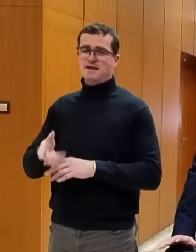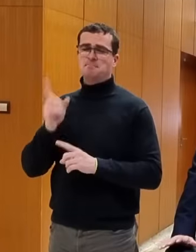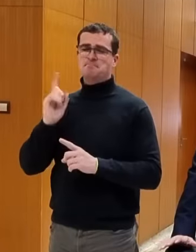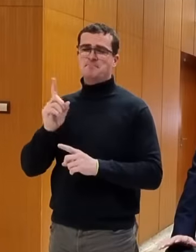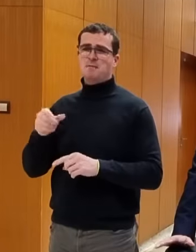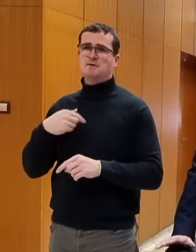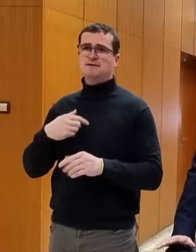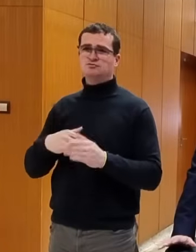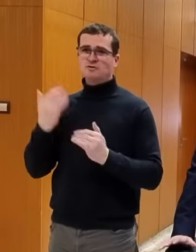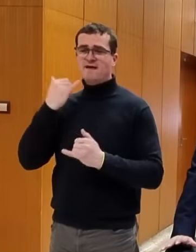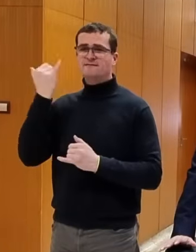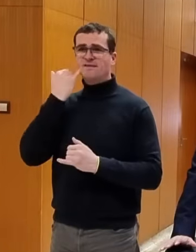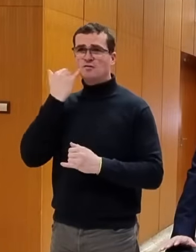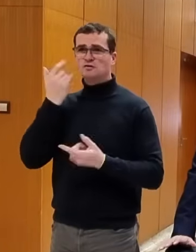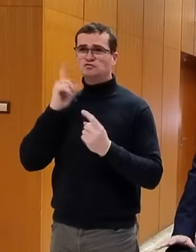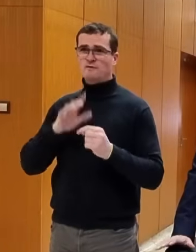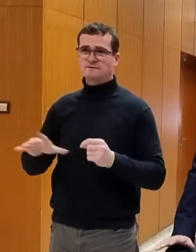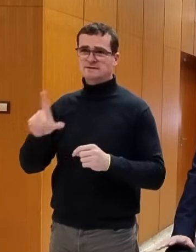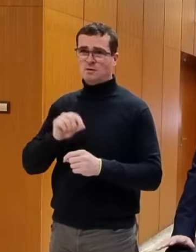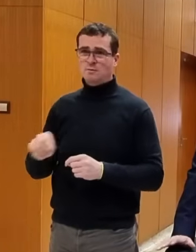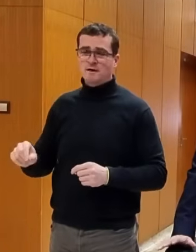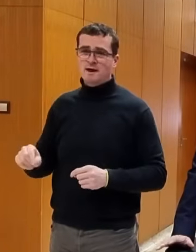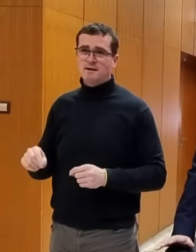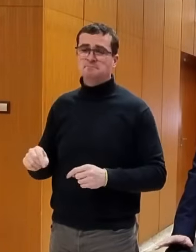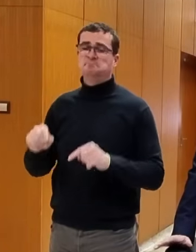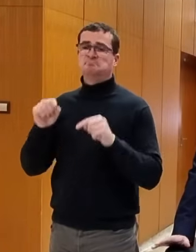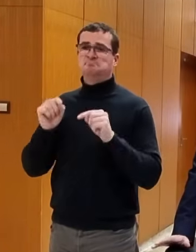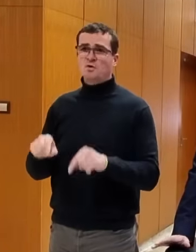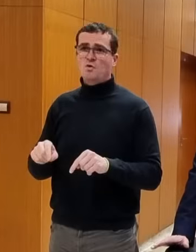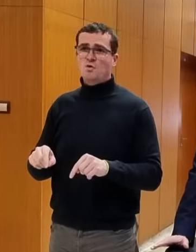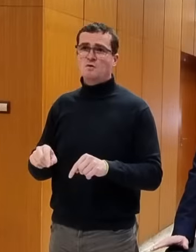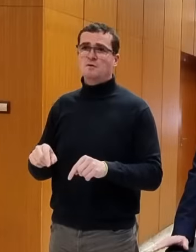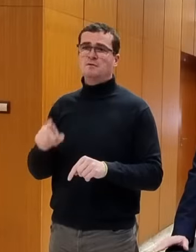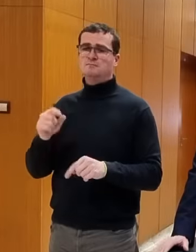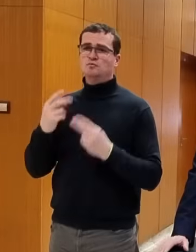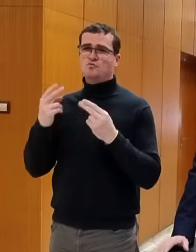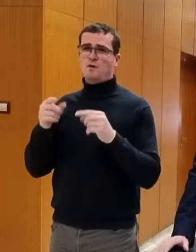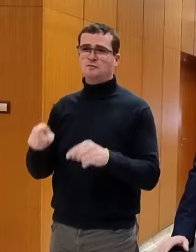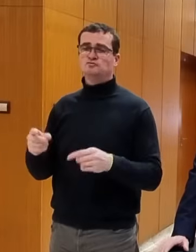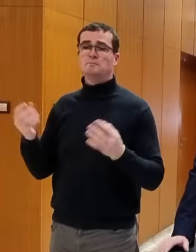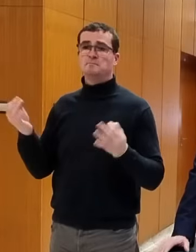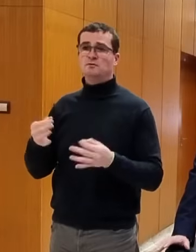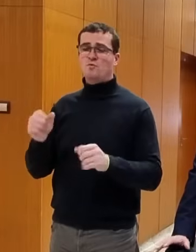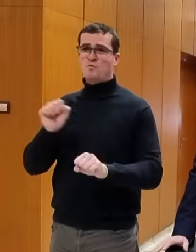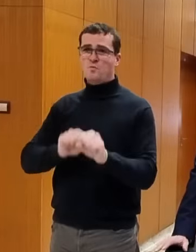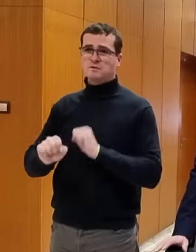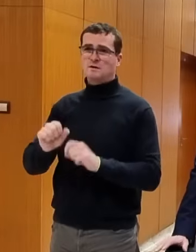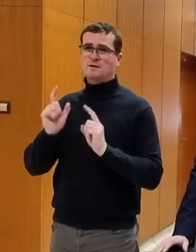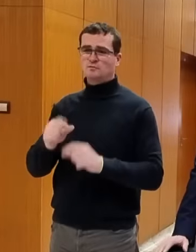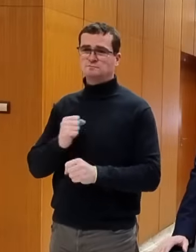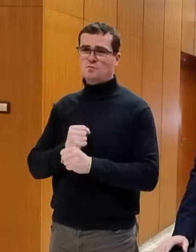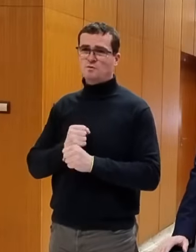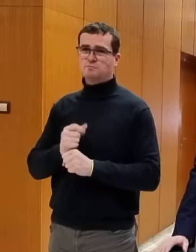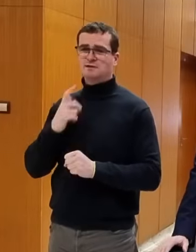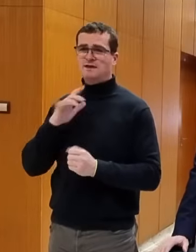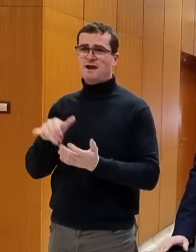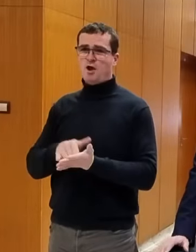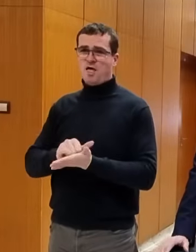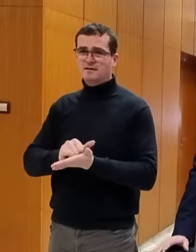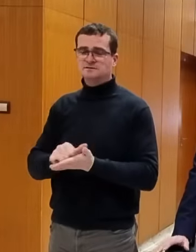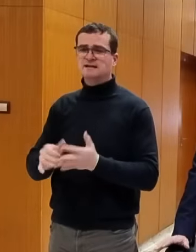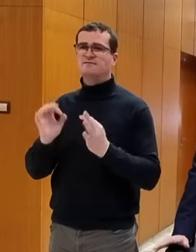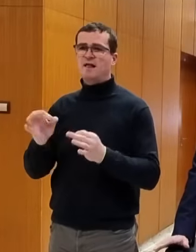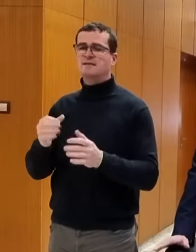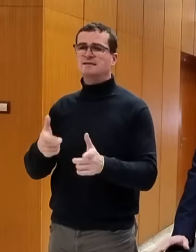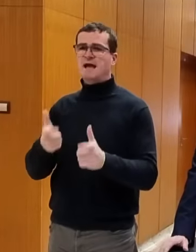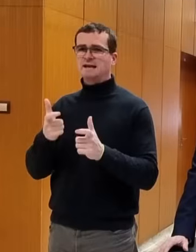byť pre čo najvýhodnejšie pre Slovenskú republiku. A to bude podstatné, pretože tú obranu musíme vykonávať z nejakého letiska, máme mať